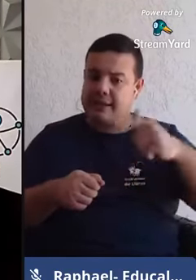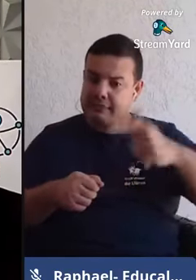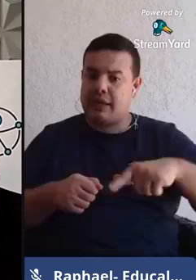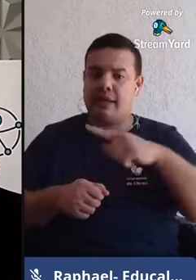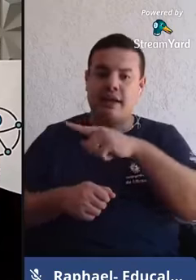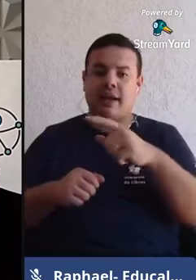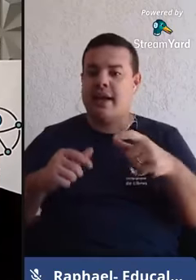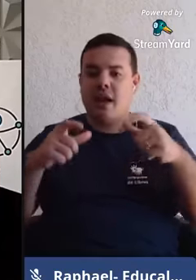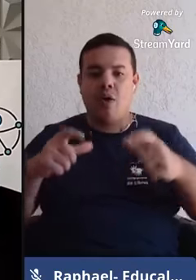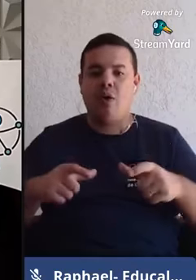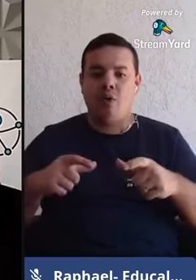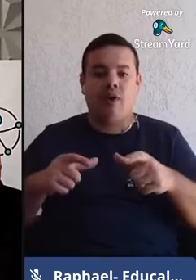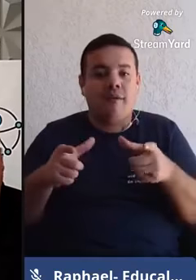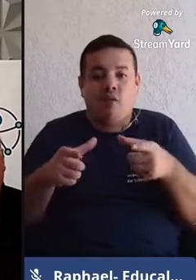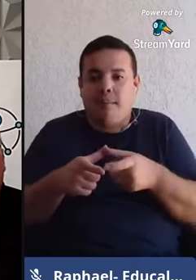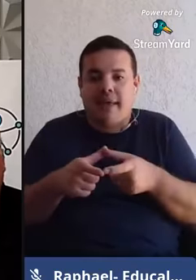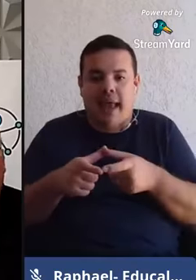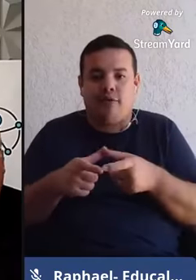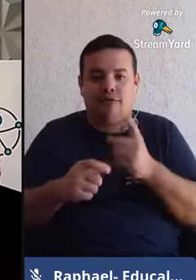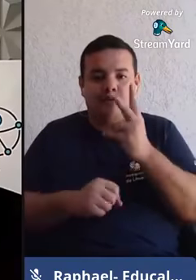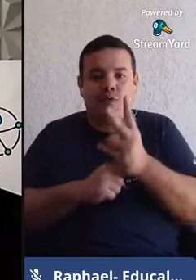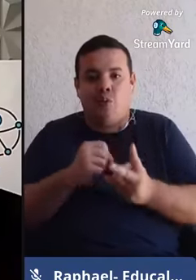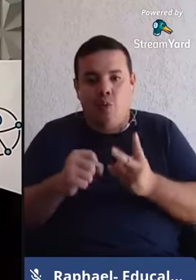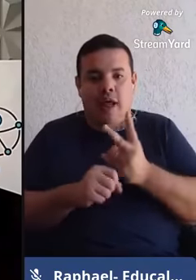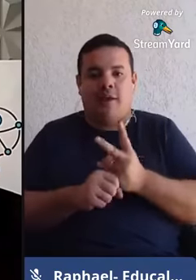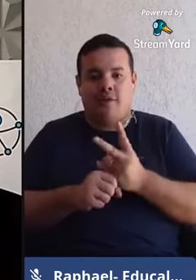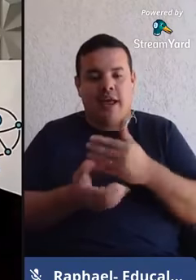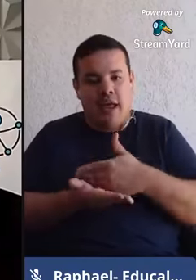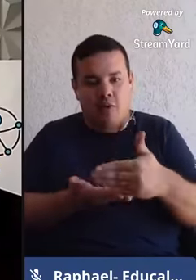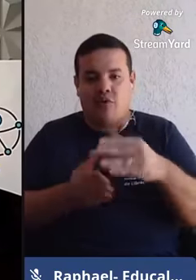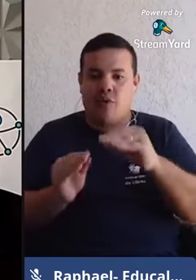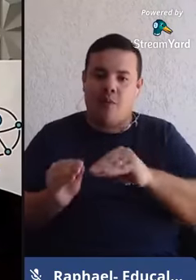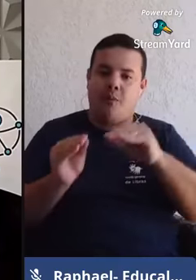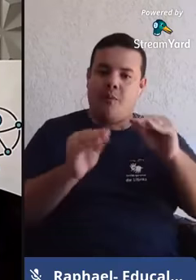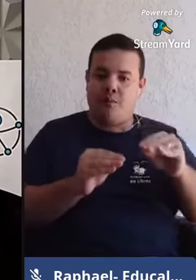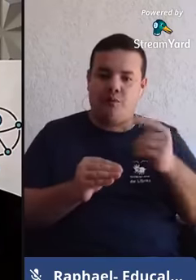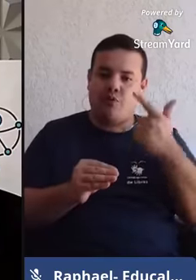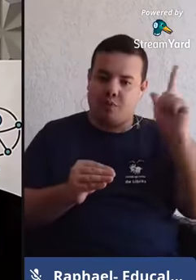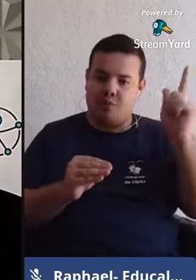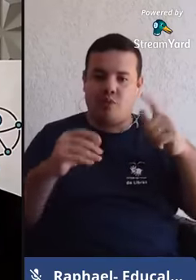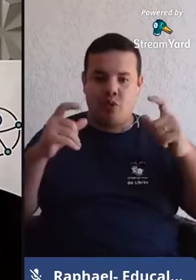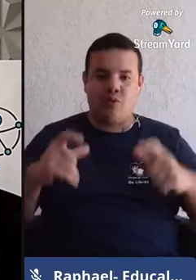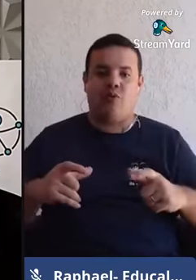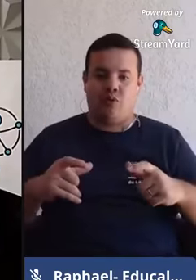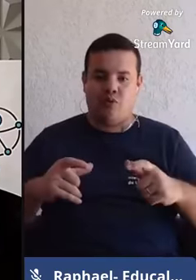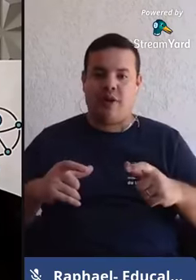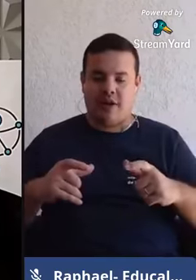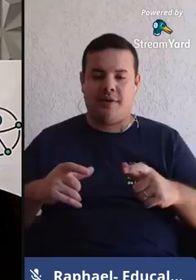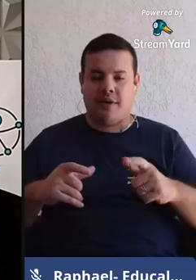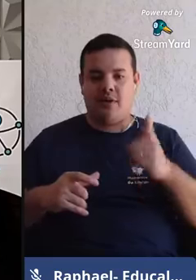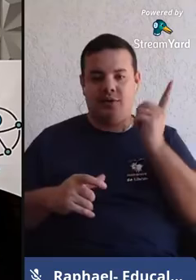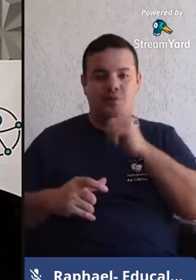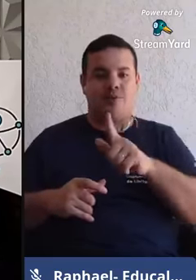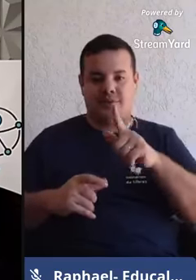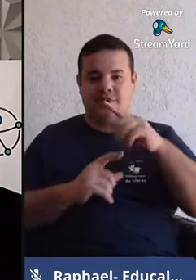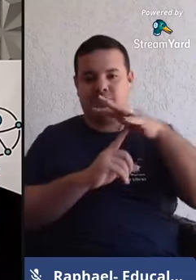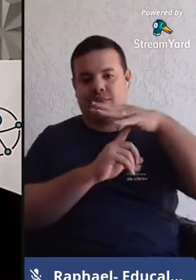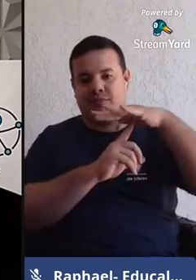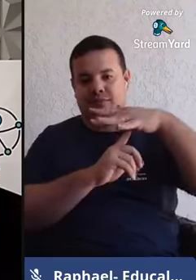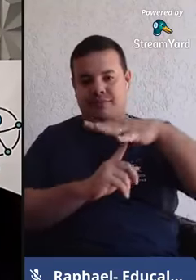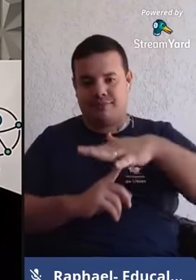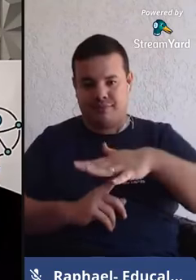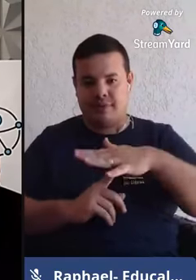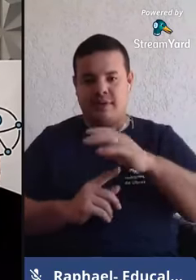pequeno para o segundo ano. Aí a gente partiu para um outro local, um local maior. Fomos para o Campo de Marte, na Zona Norte, na